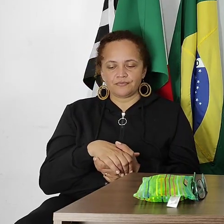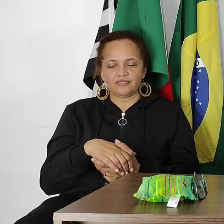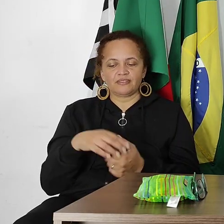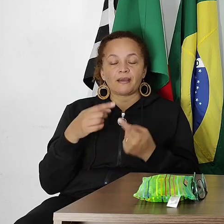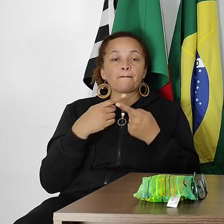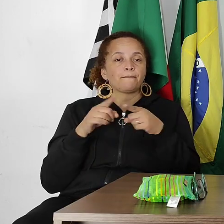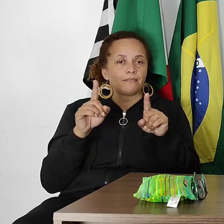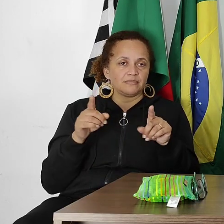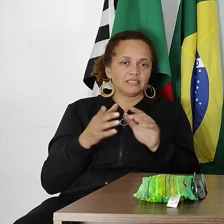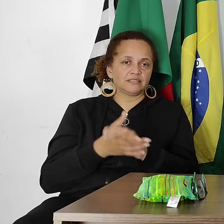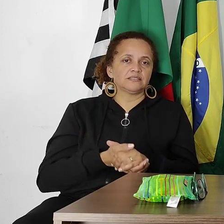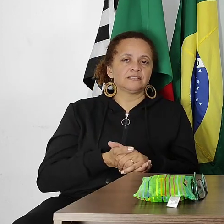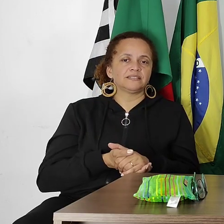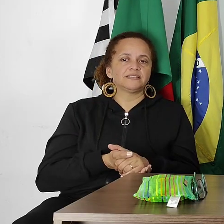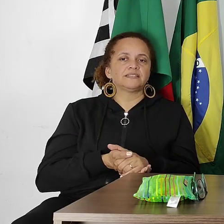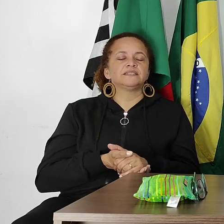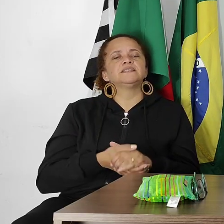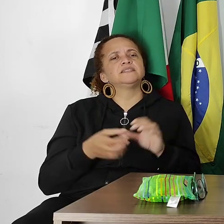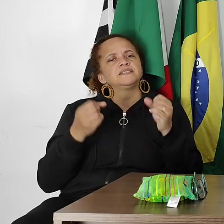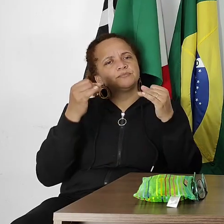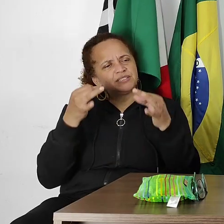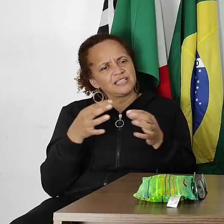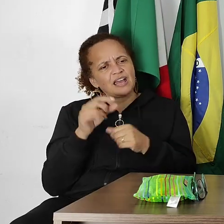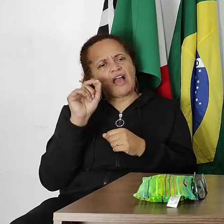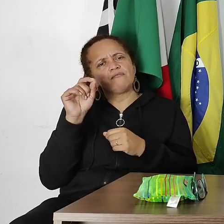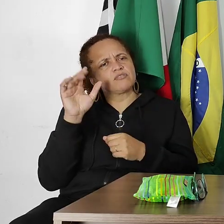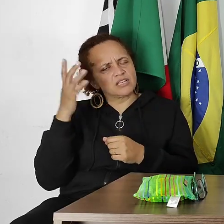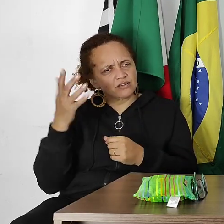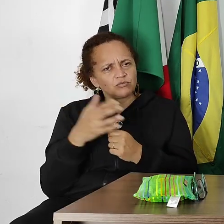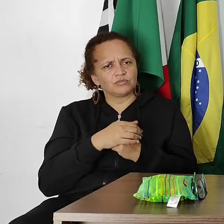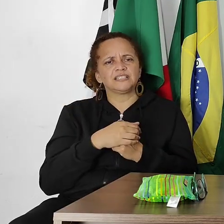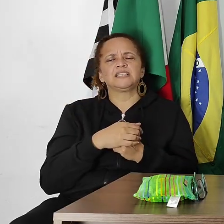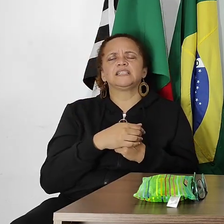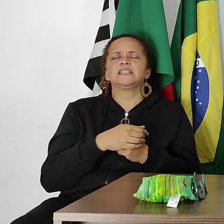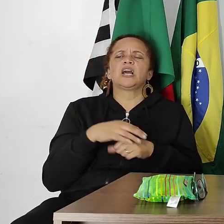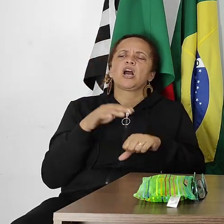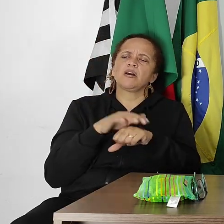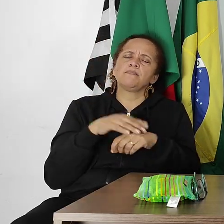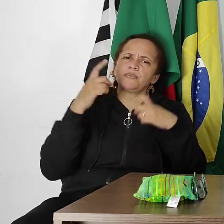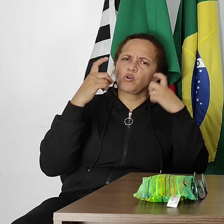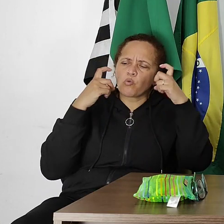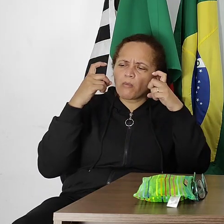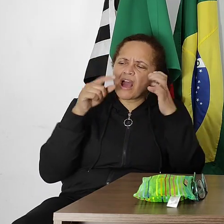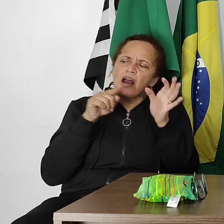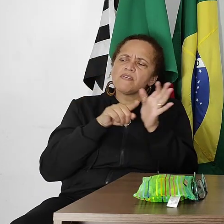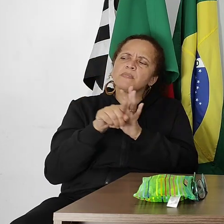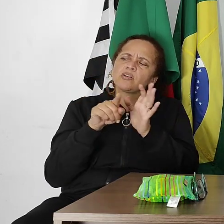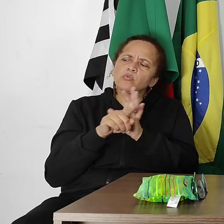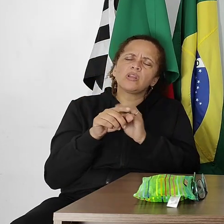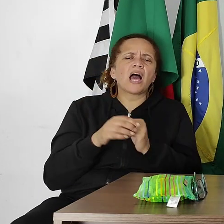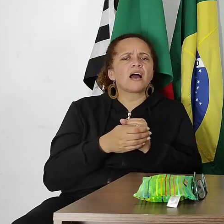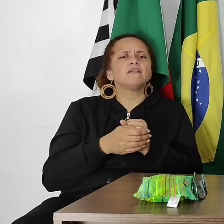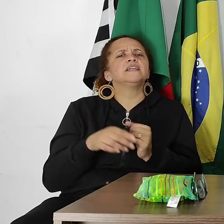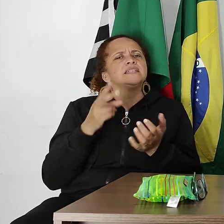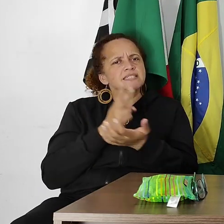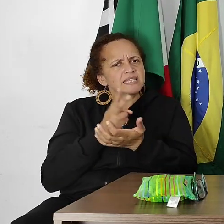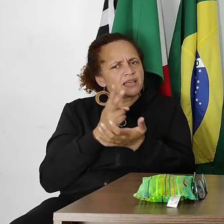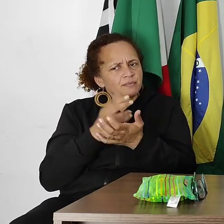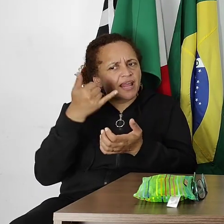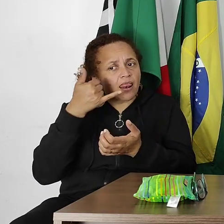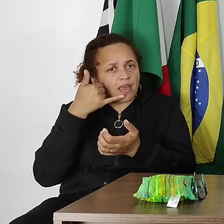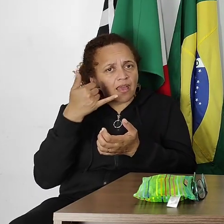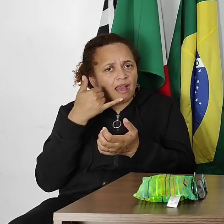mas aí ele contava, né, o que estava acontecendo, se preocupava com a gente, né, ligava quase todo dia,